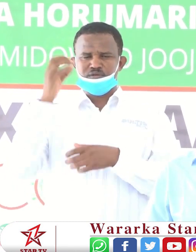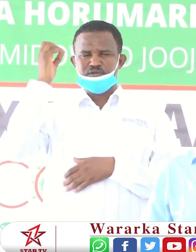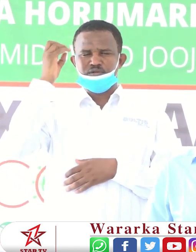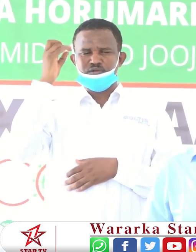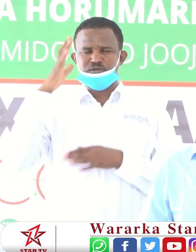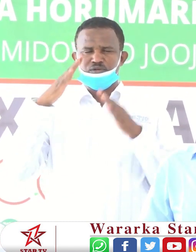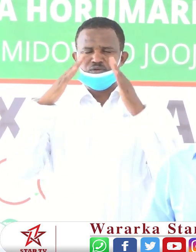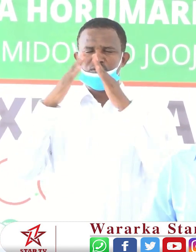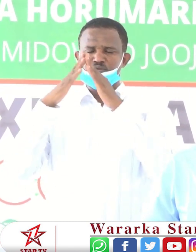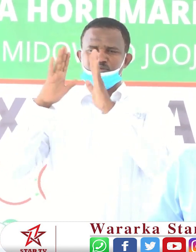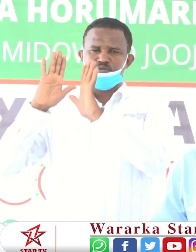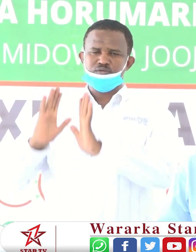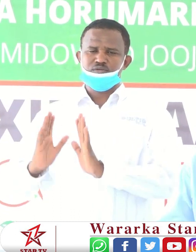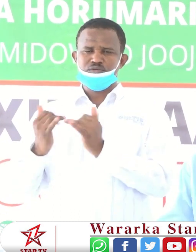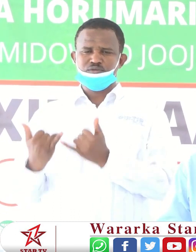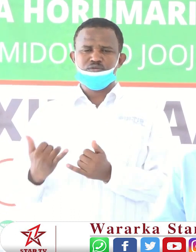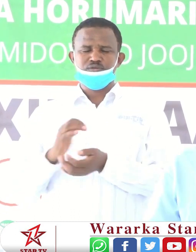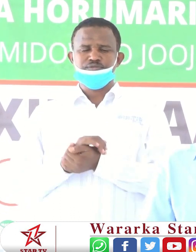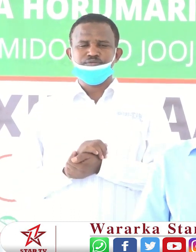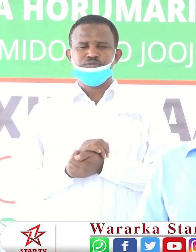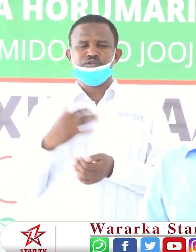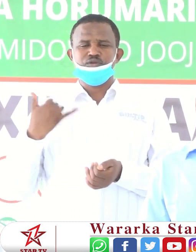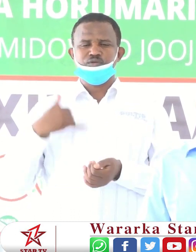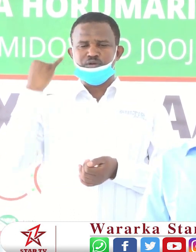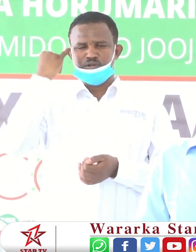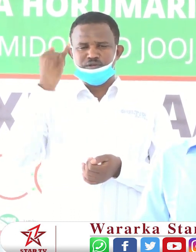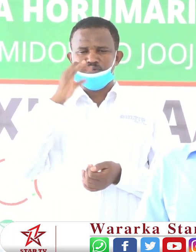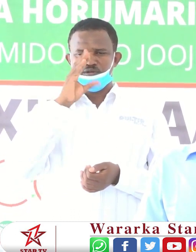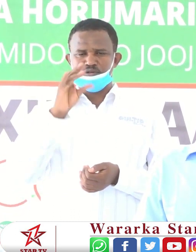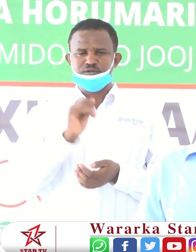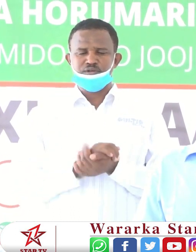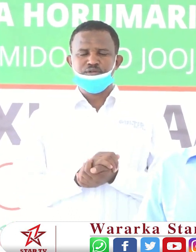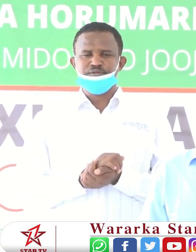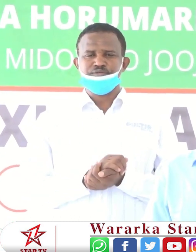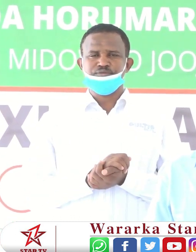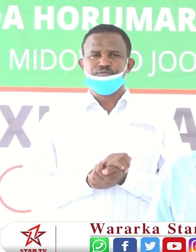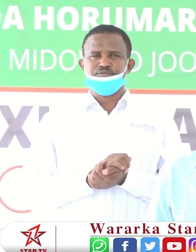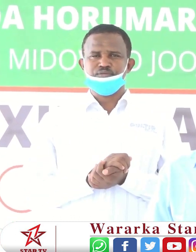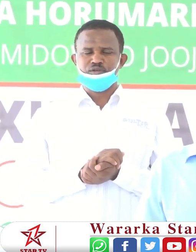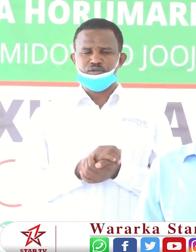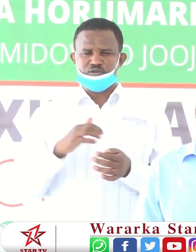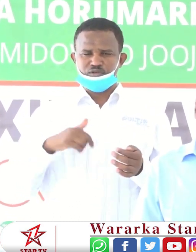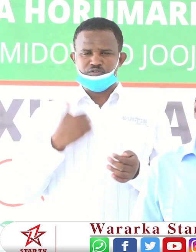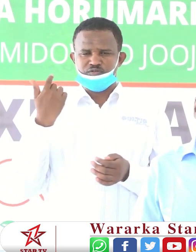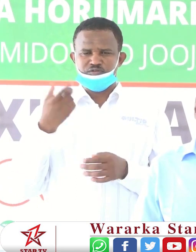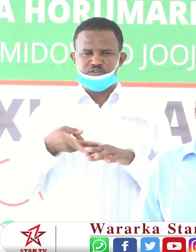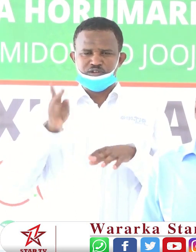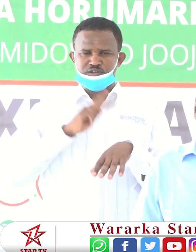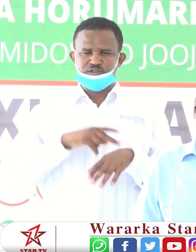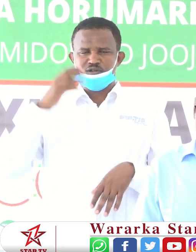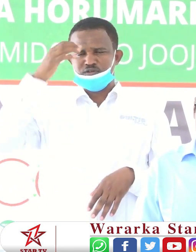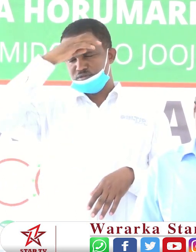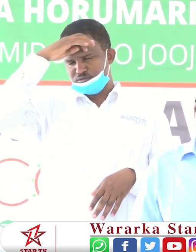joogo meel tagay kuwa waxaan kula talineynaa cid kasta oo xumad